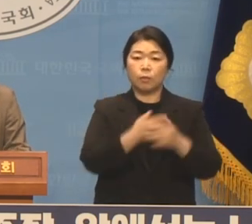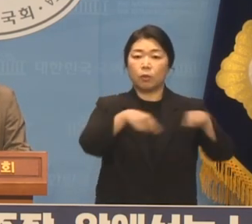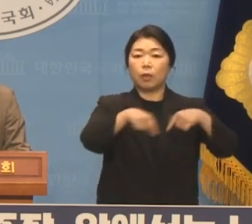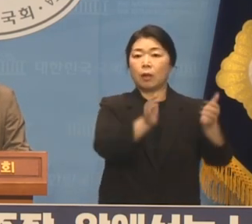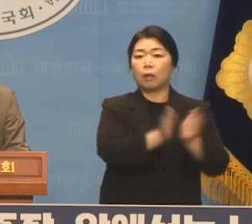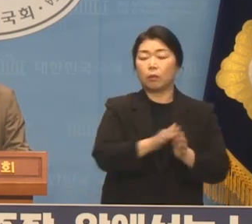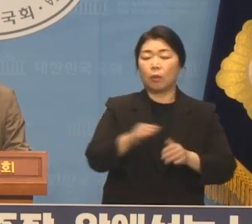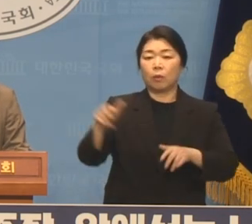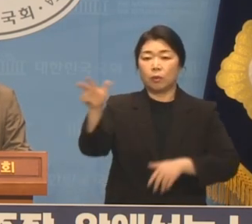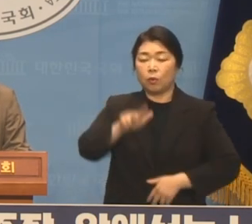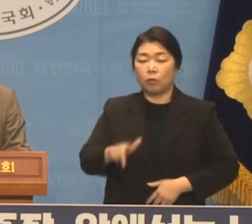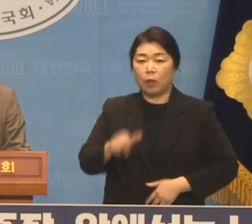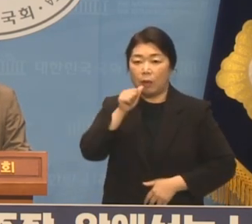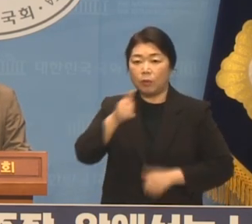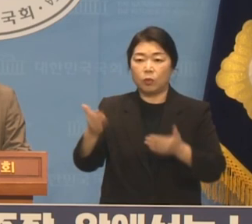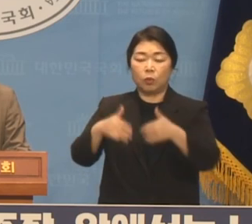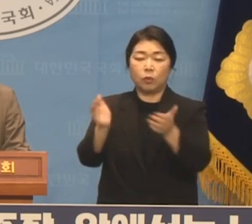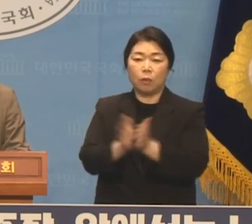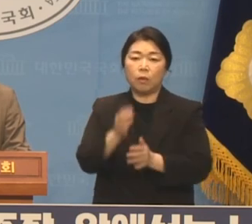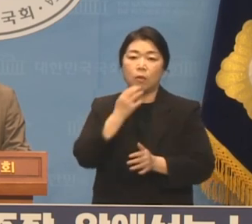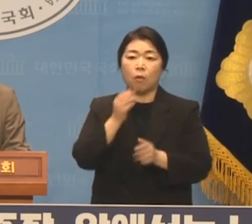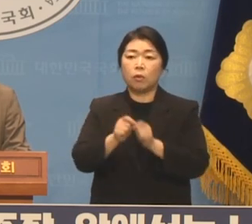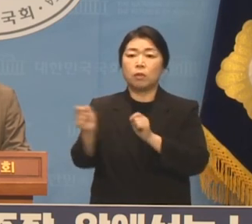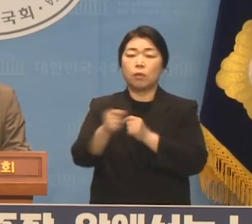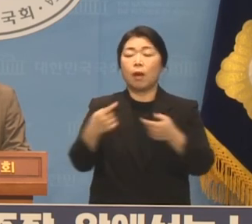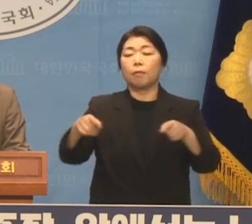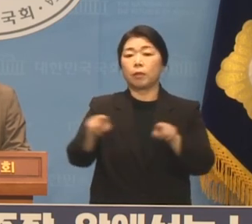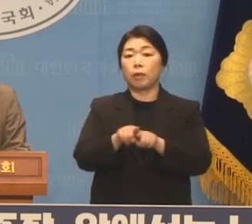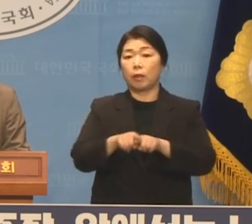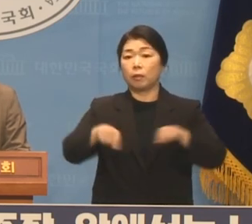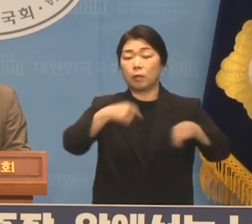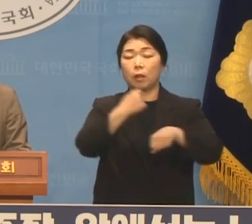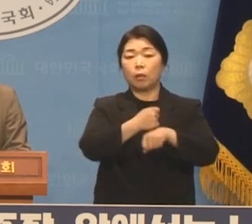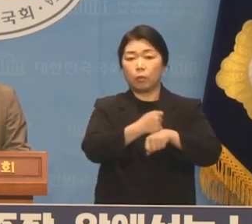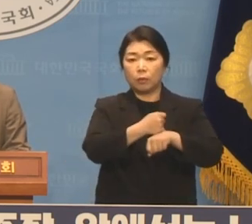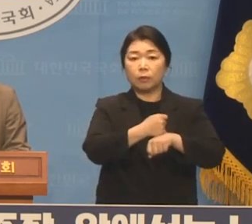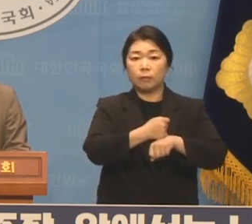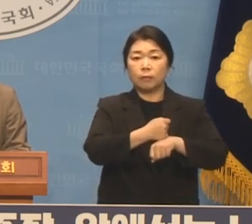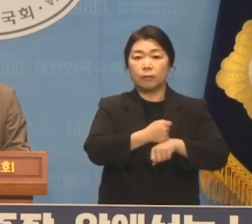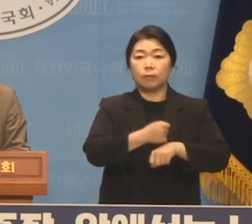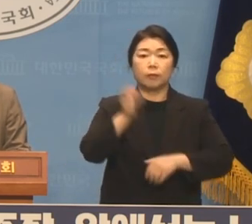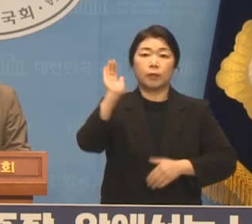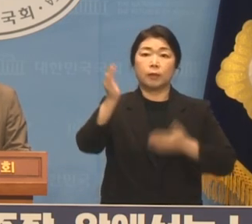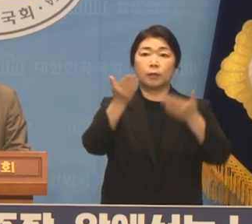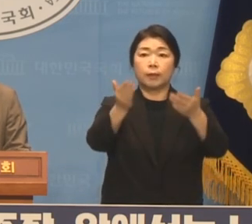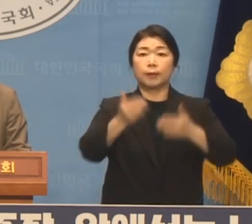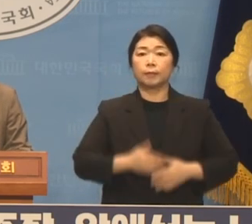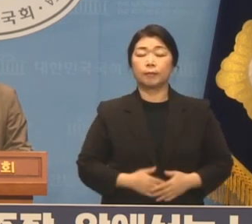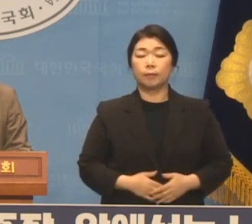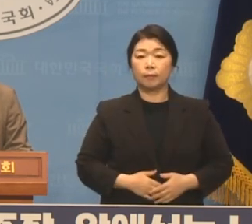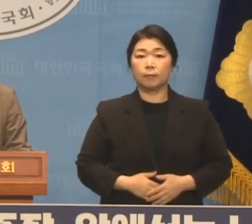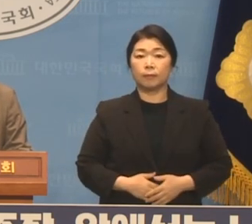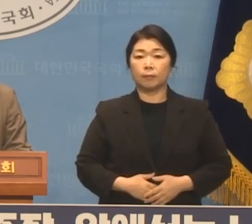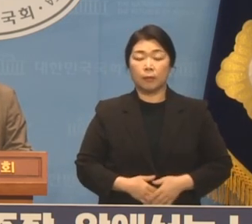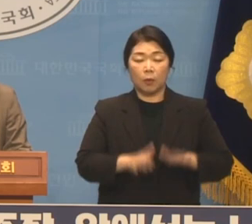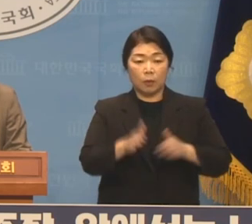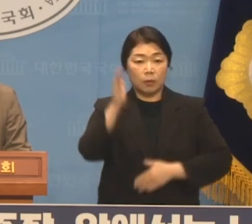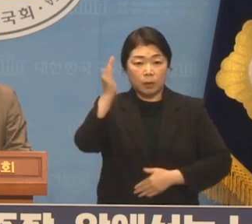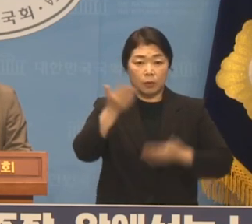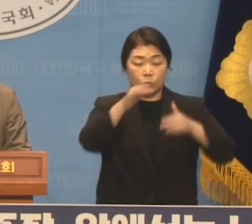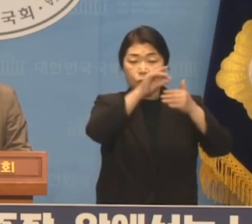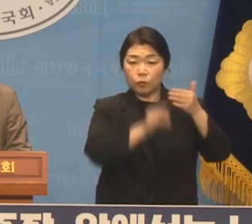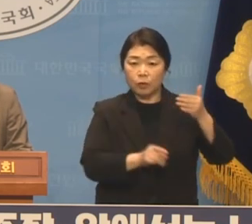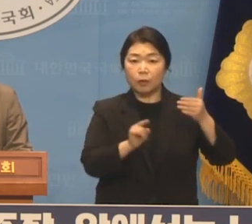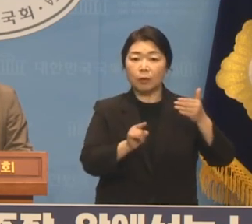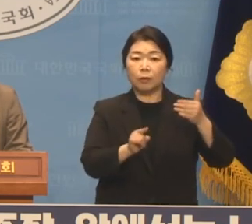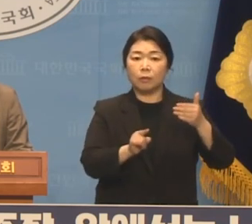진보당과 전국금속노동조합 서울지부가 함께 주최하고 주관하는 기자회견입니다. 오늘 기자회견